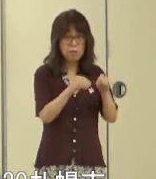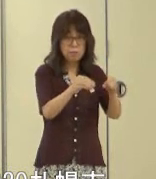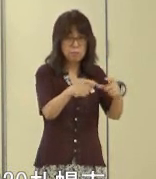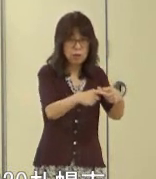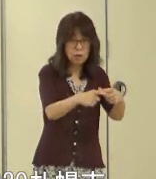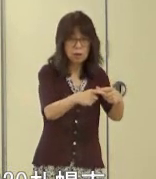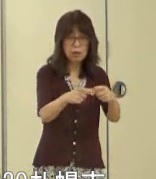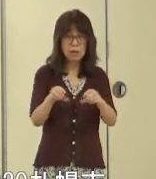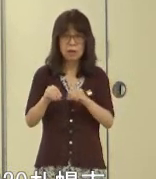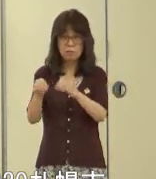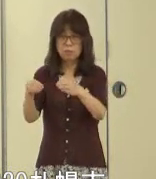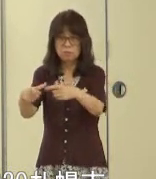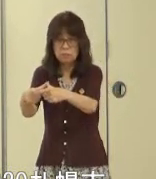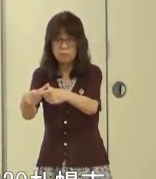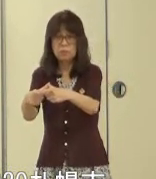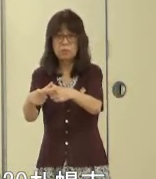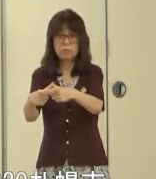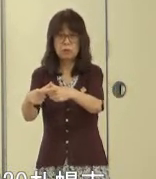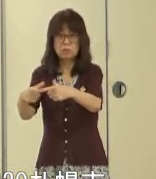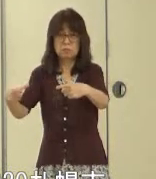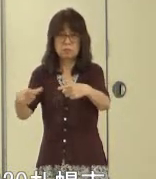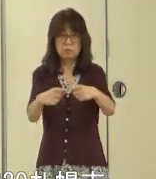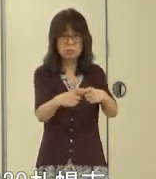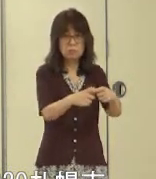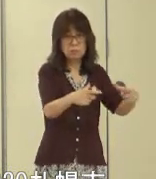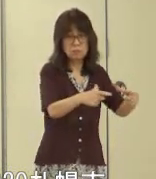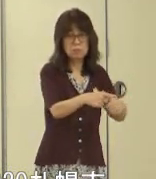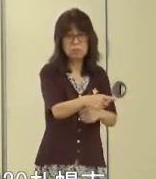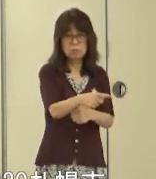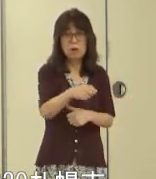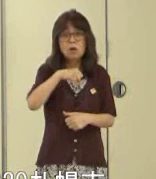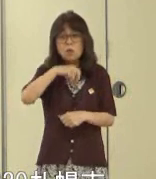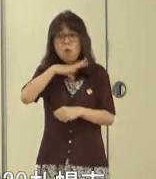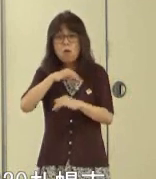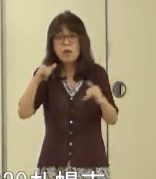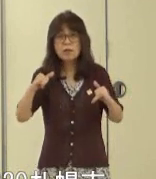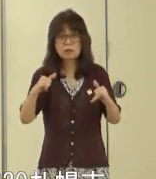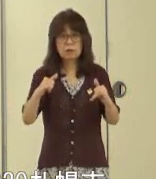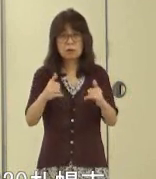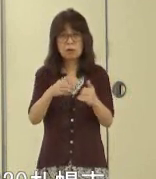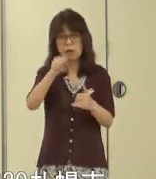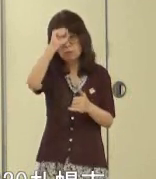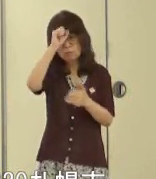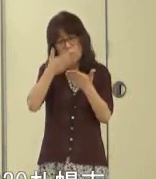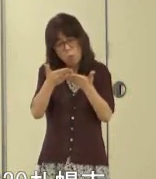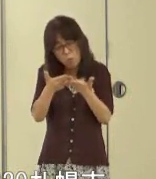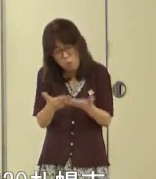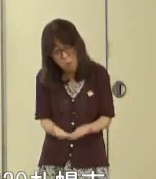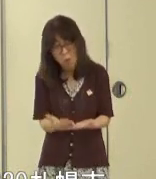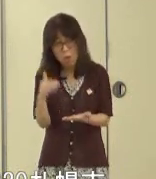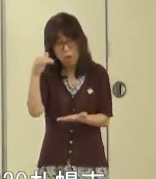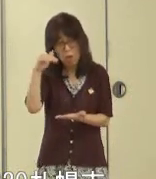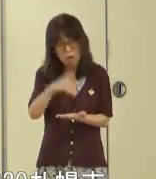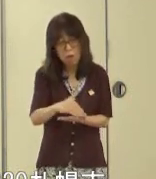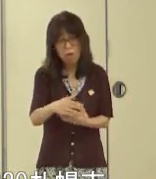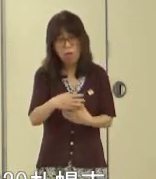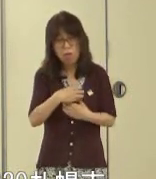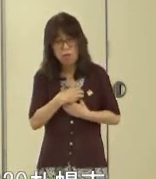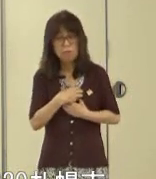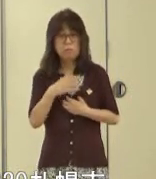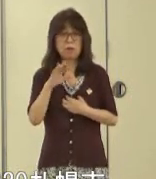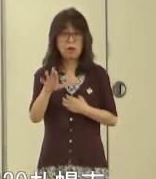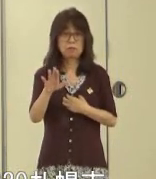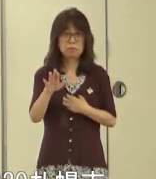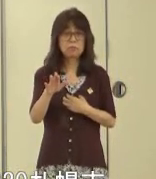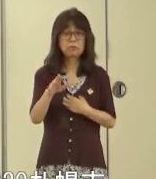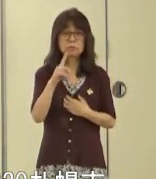ていって、高齢者の方が重症化をするというリスクがございます。そういう意味では、そういう